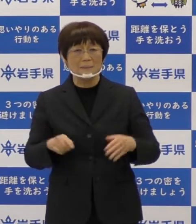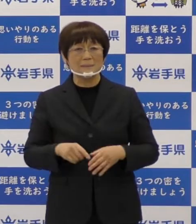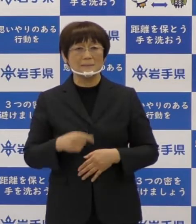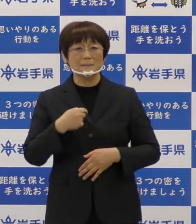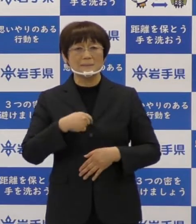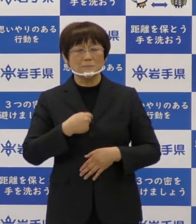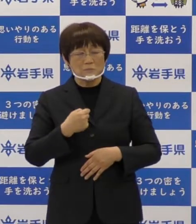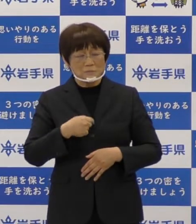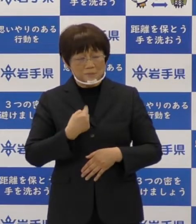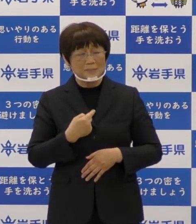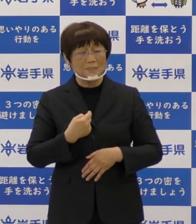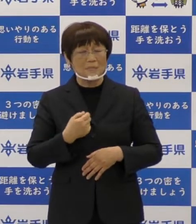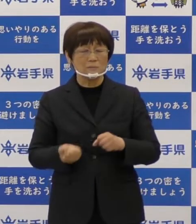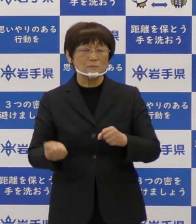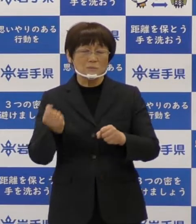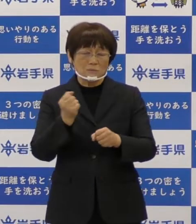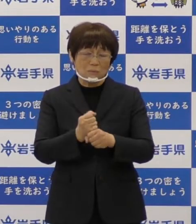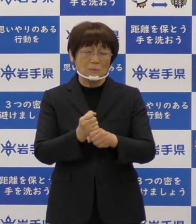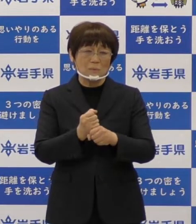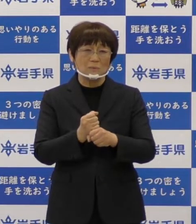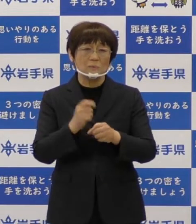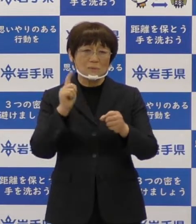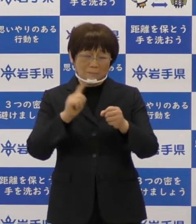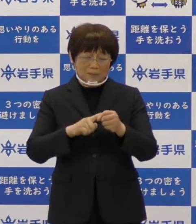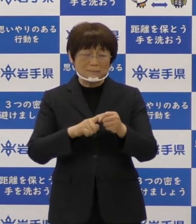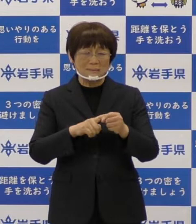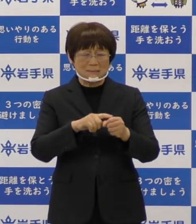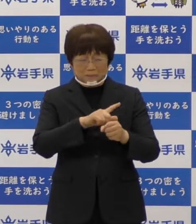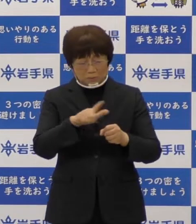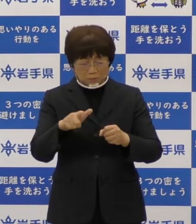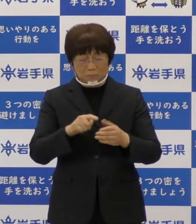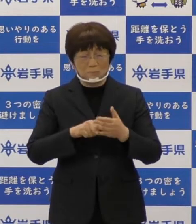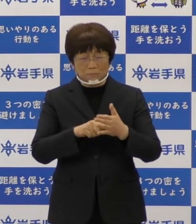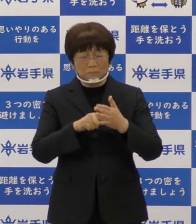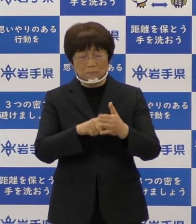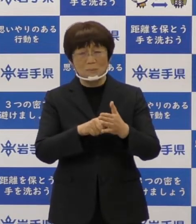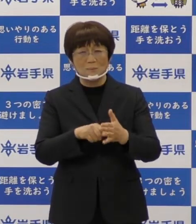自らのこの復興に取り組むという、